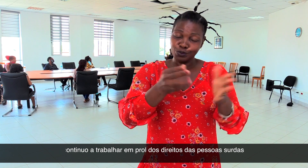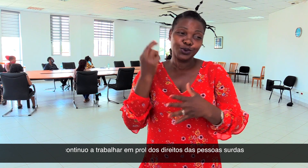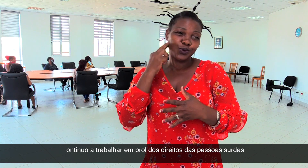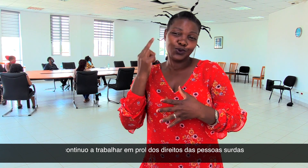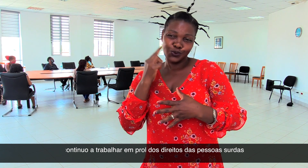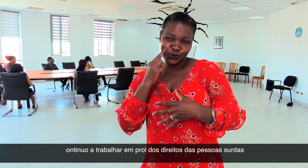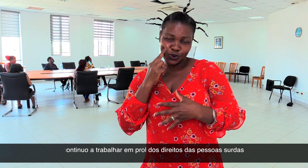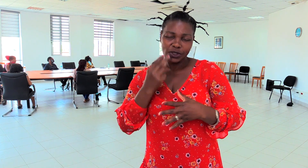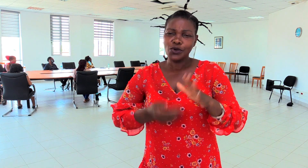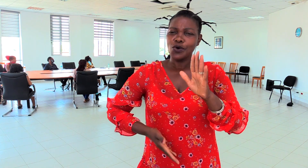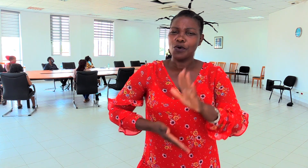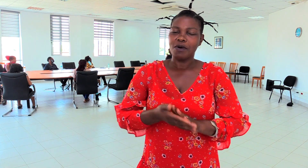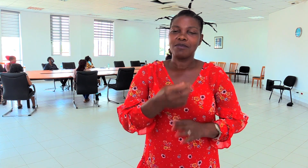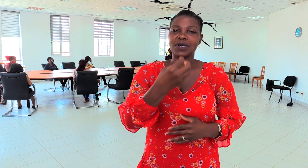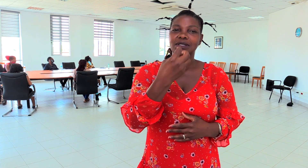das pessoas surdas.